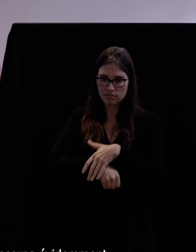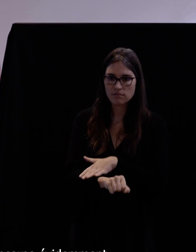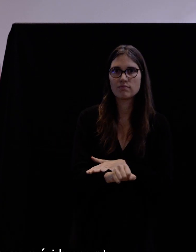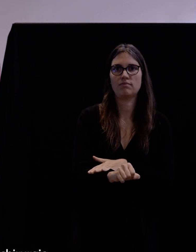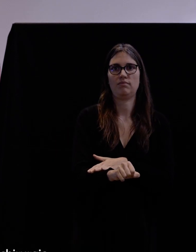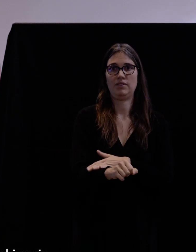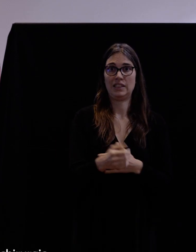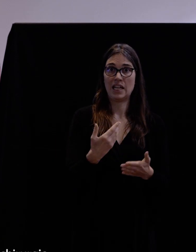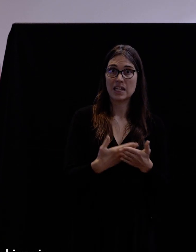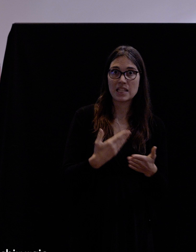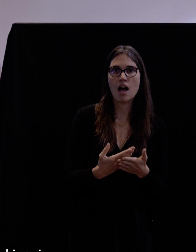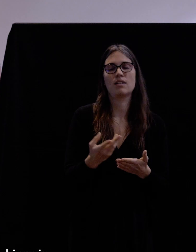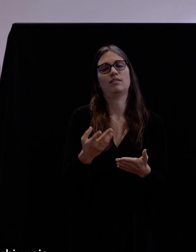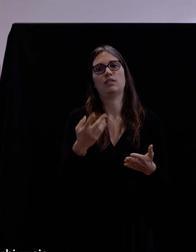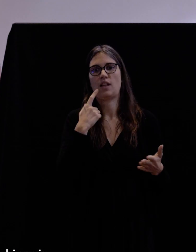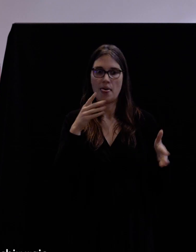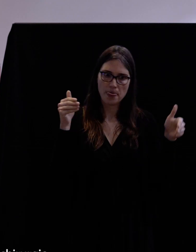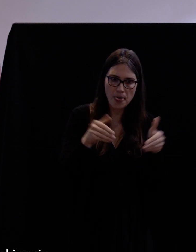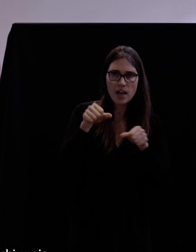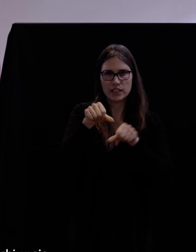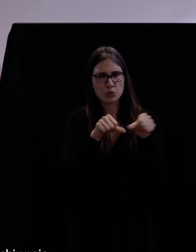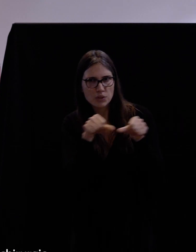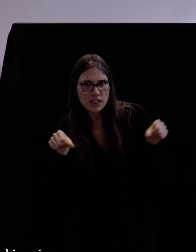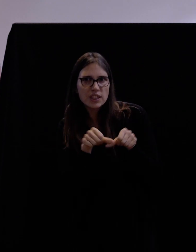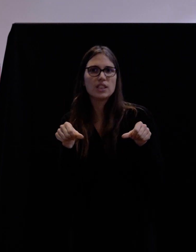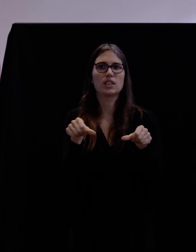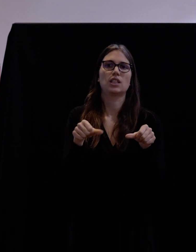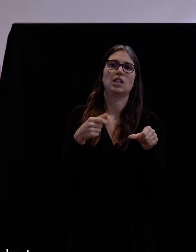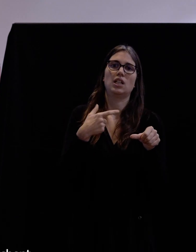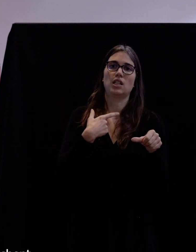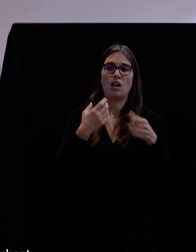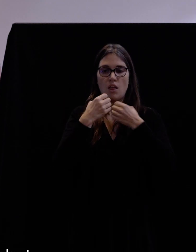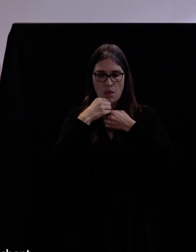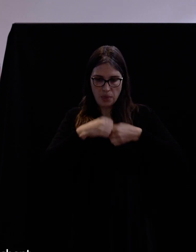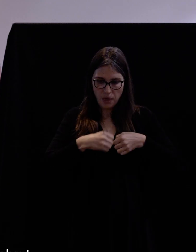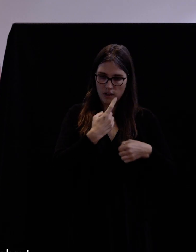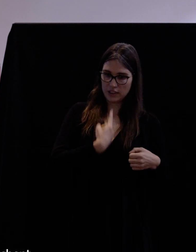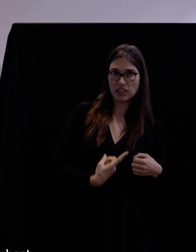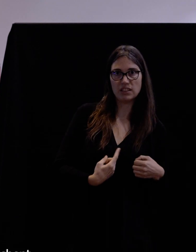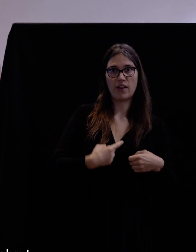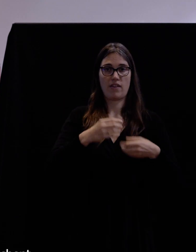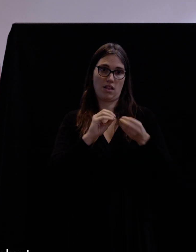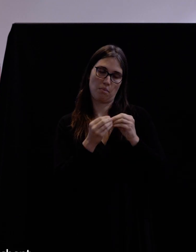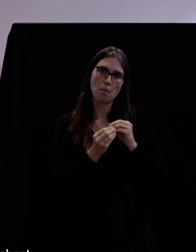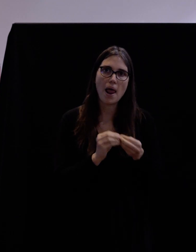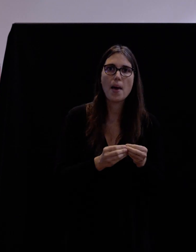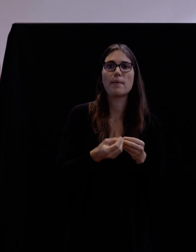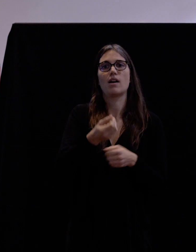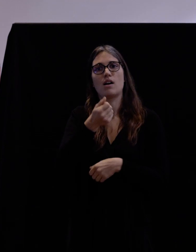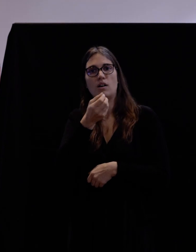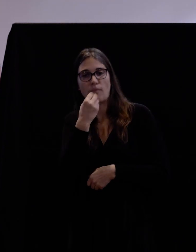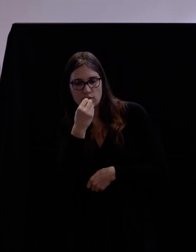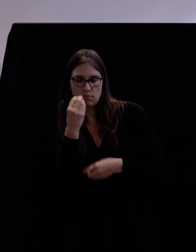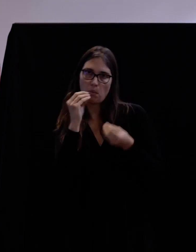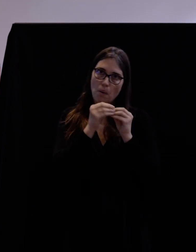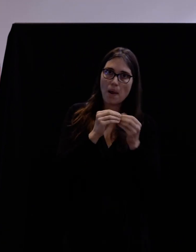des parcours de néonates, de chirurgie, de carrefour aérodigestif qui ne marche pas, de succion qui ne va pas bien, donc c'est